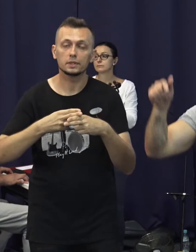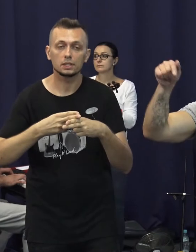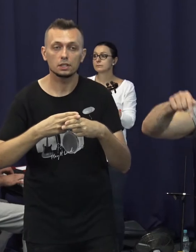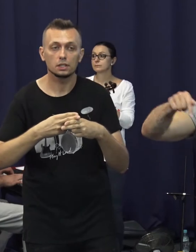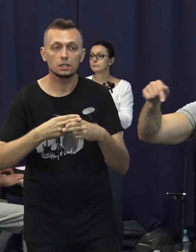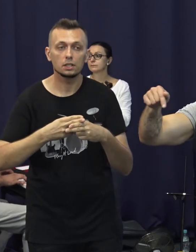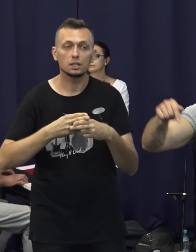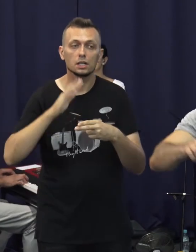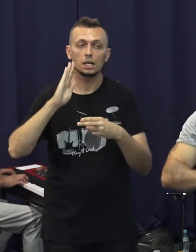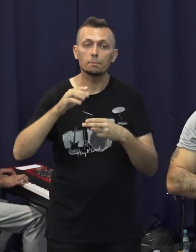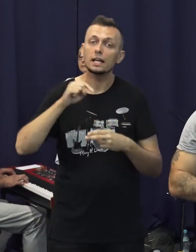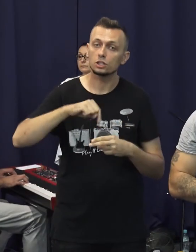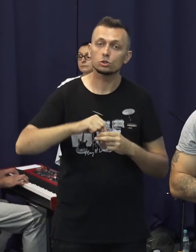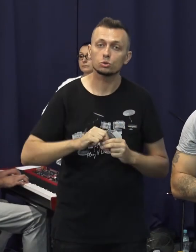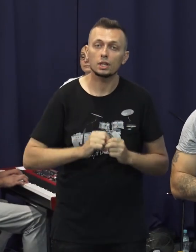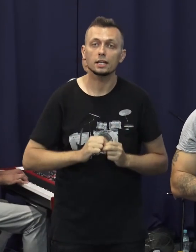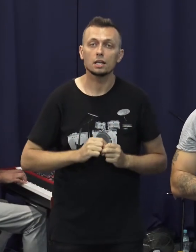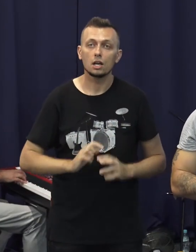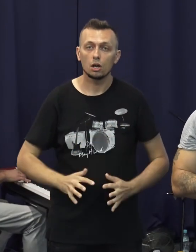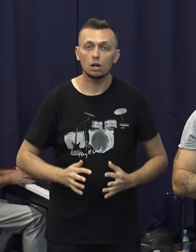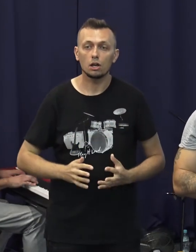a zostaniesz tu uzdrowiony.